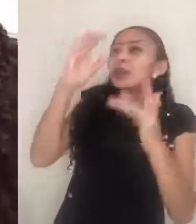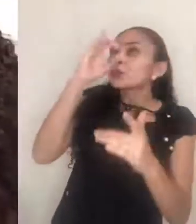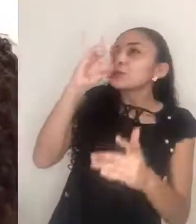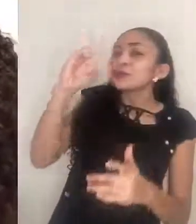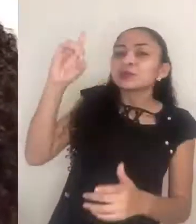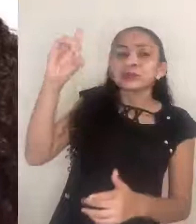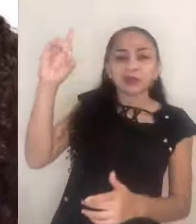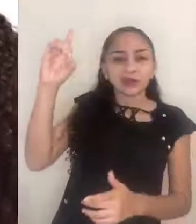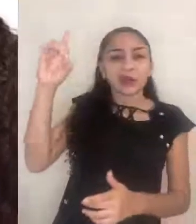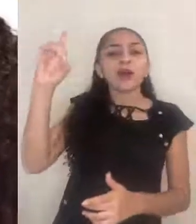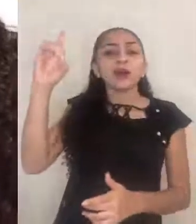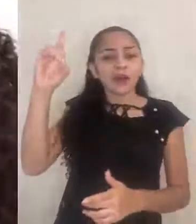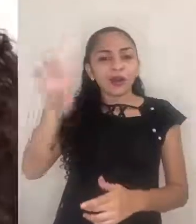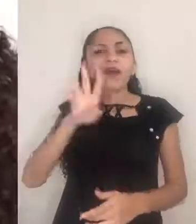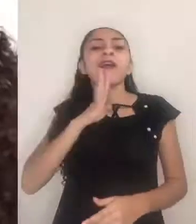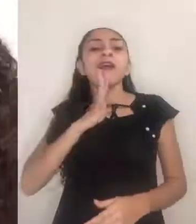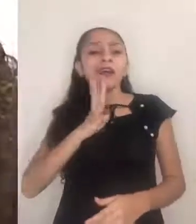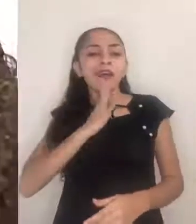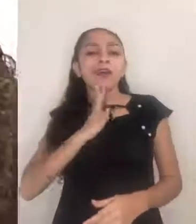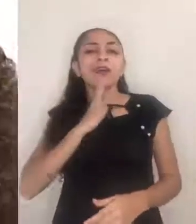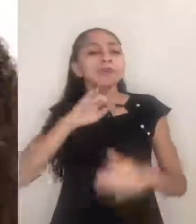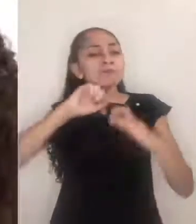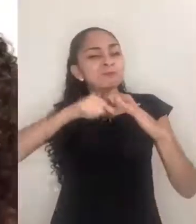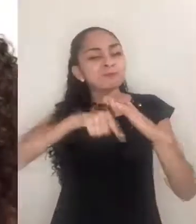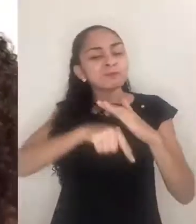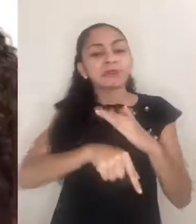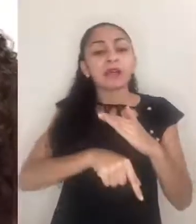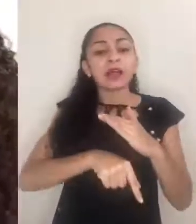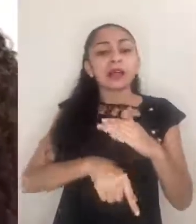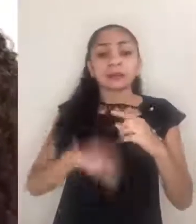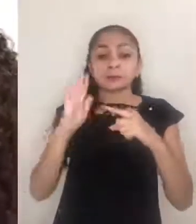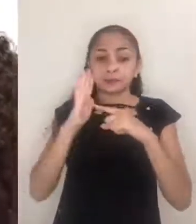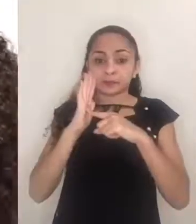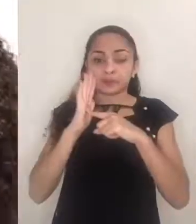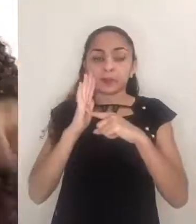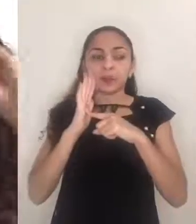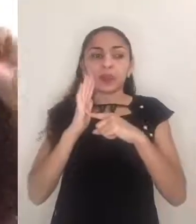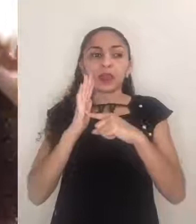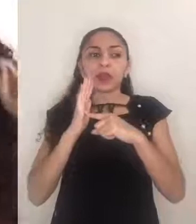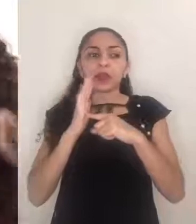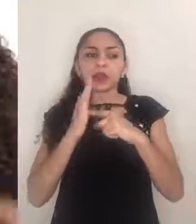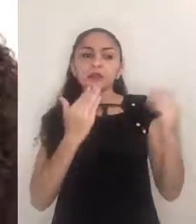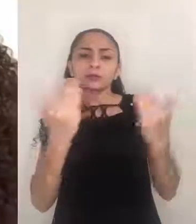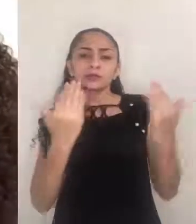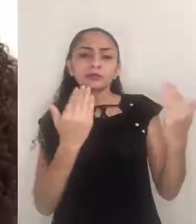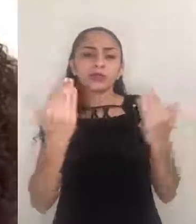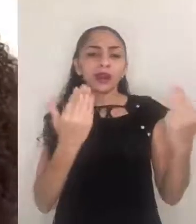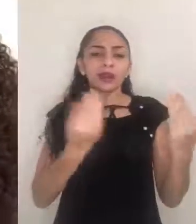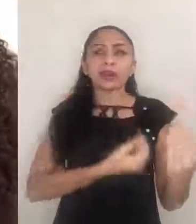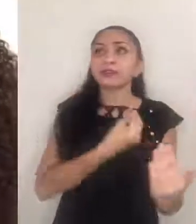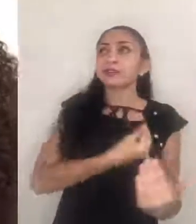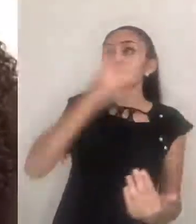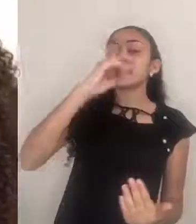Ele, de conhecê-lo de fato e de verdade. Eu costumo sempre comparar que a vida com Deus é